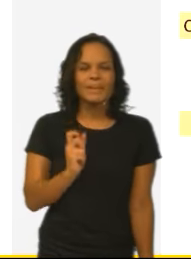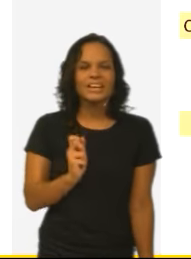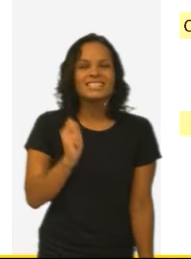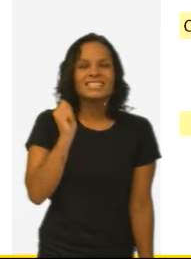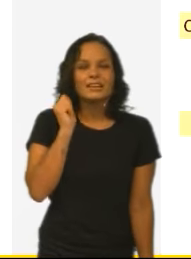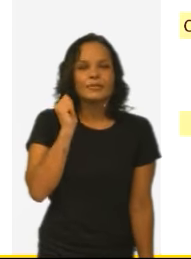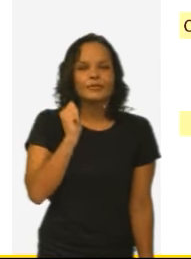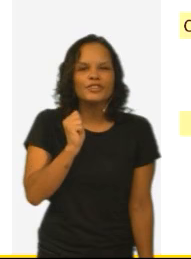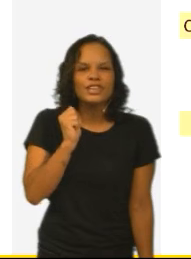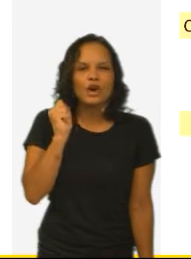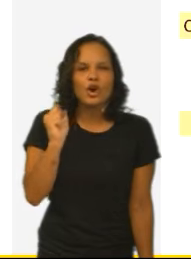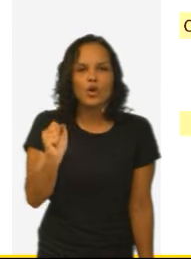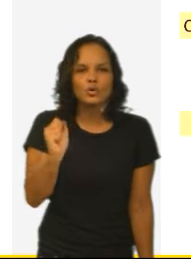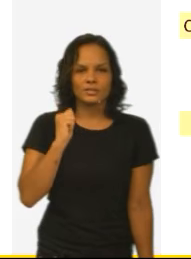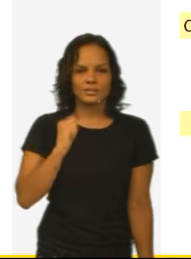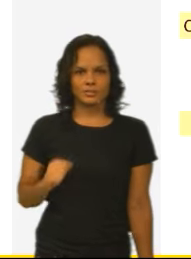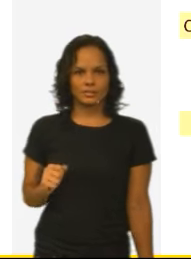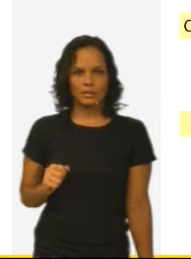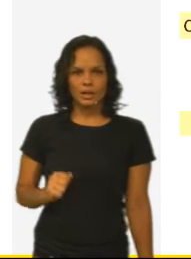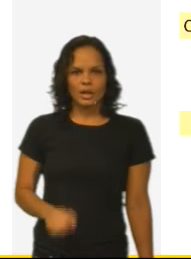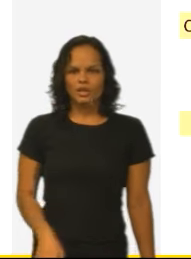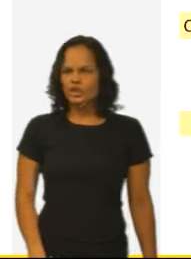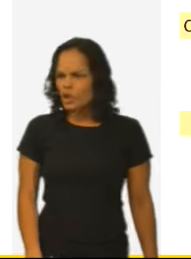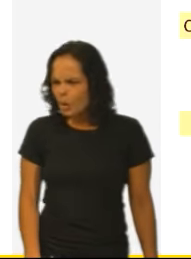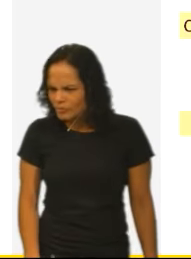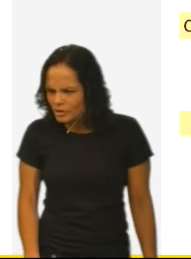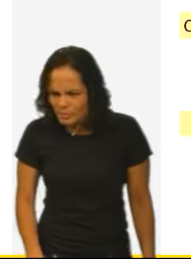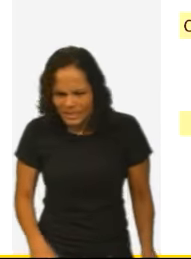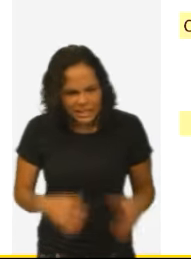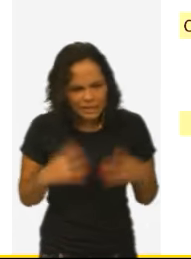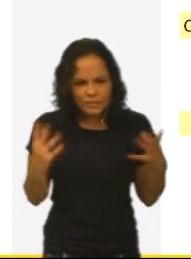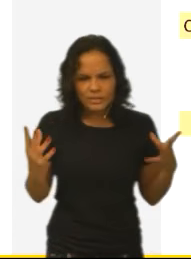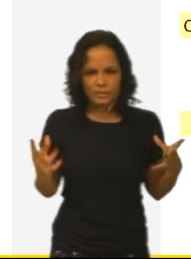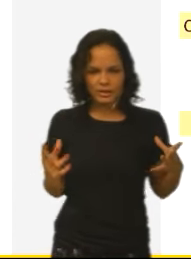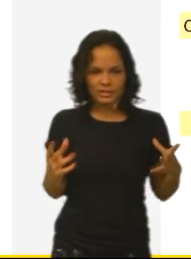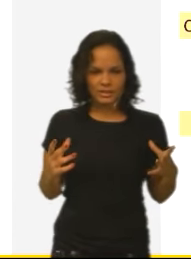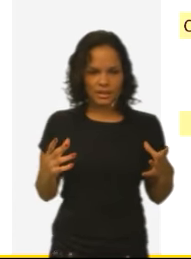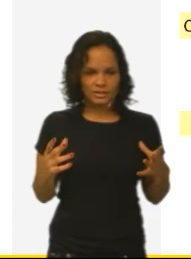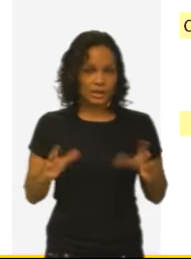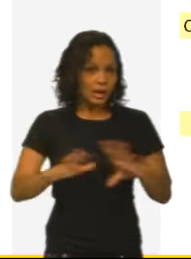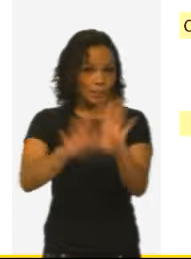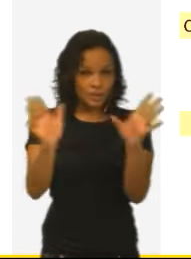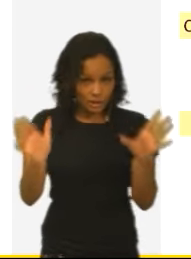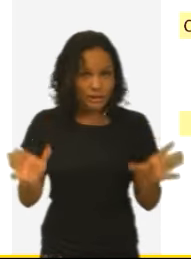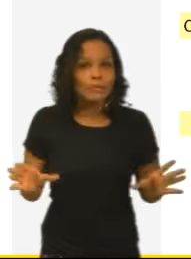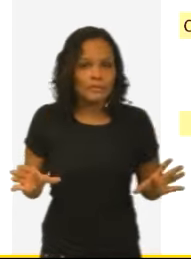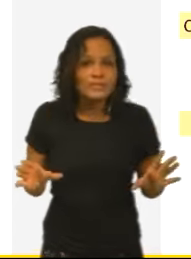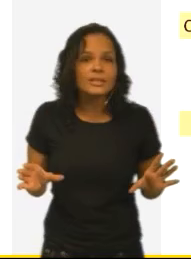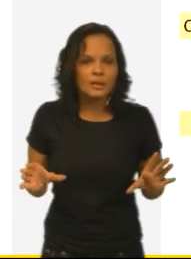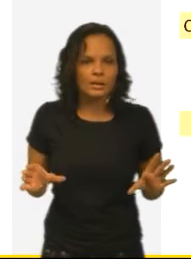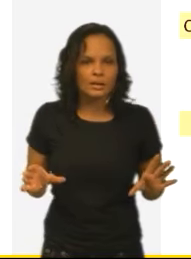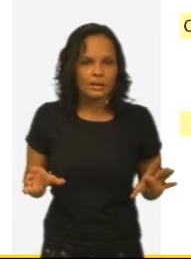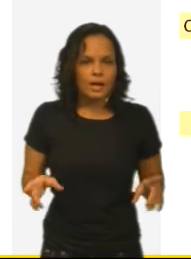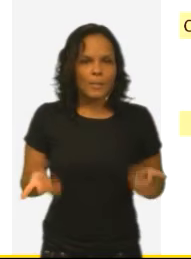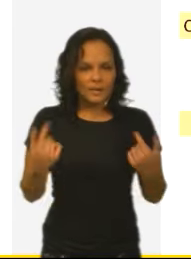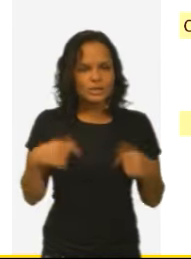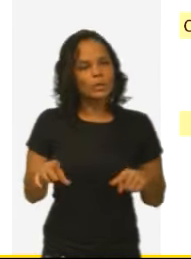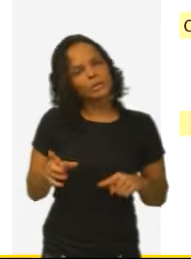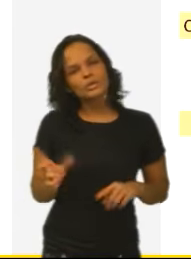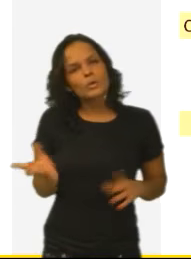apenas vi-os. Nossa, ninguém faz uma frase dessa. Pode até não fazer, mas